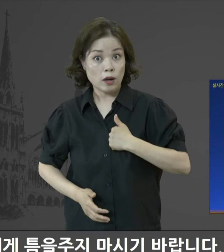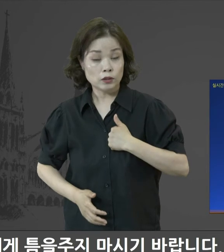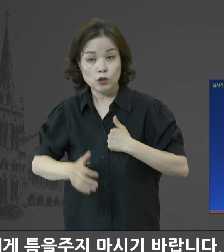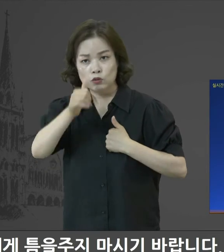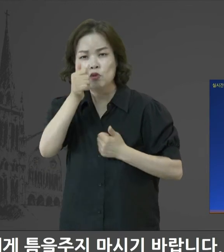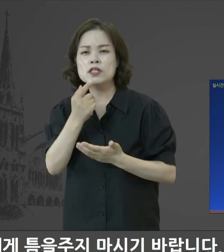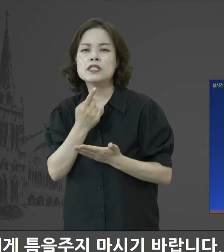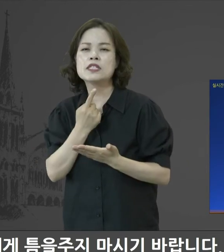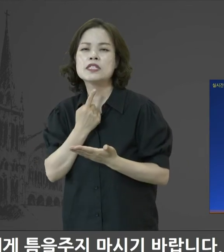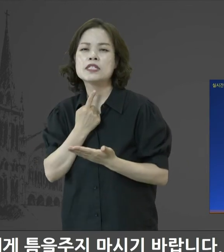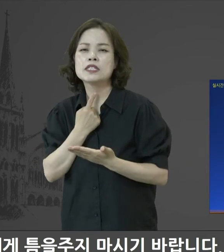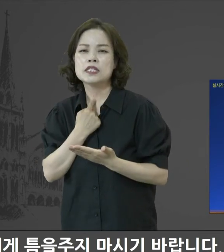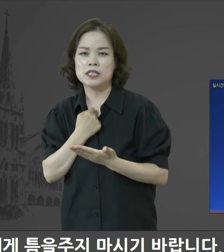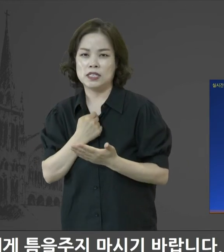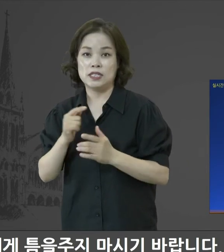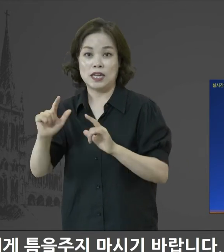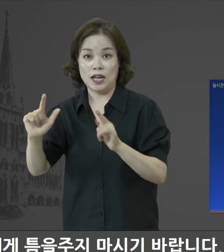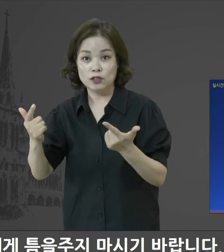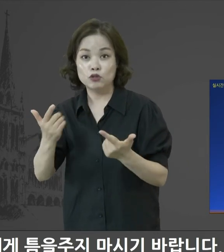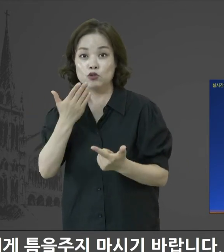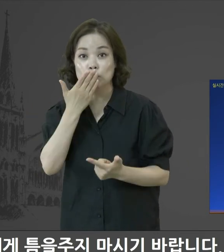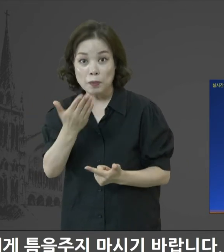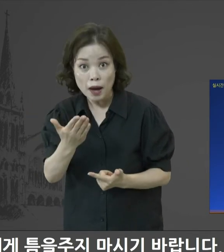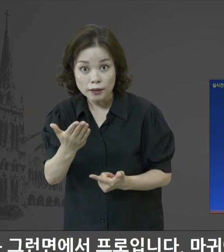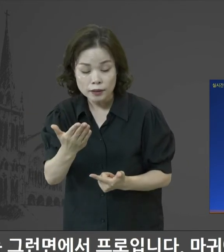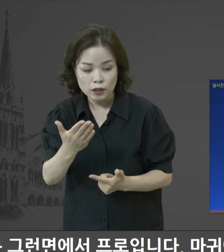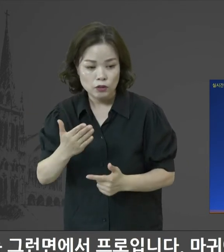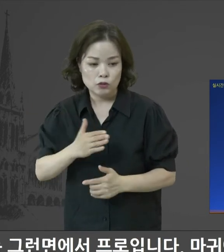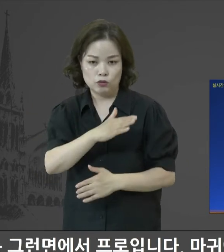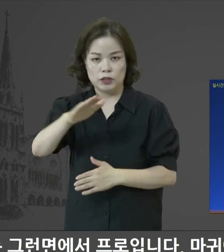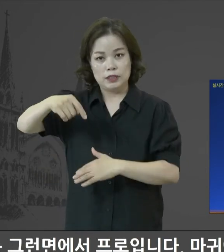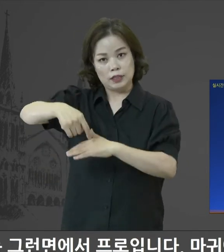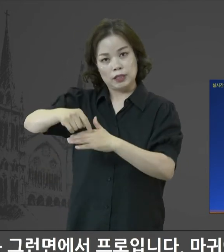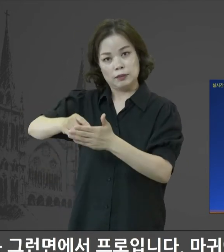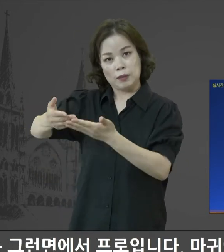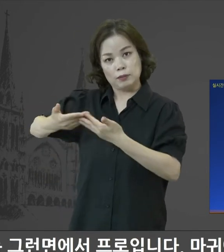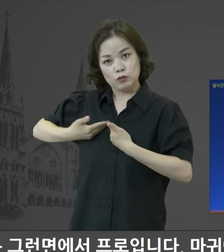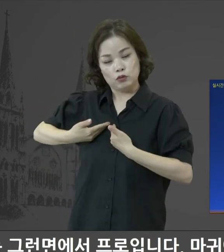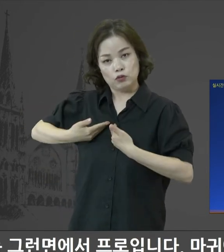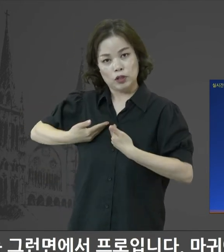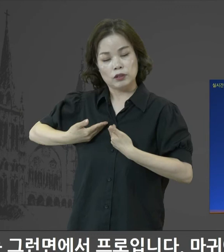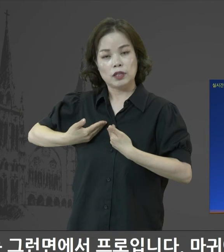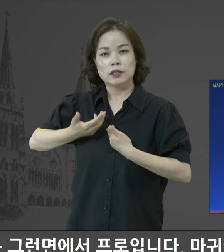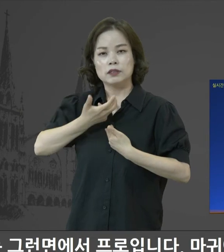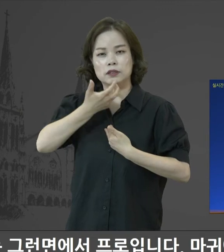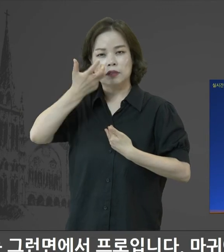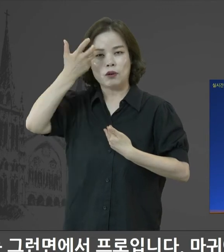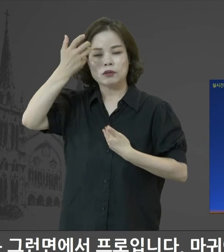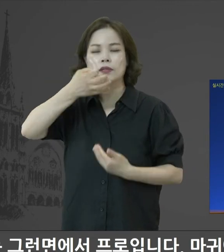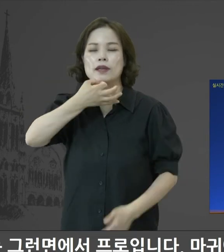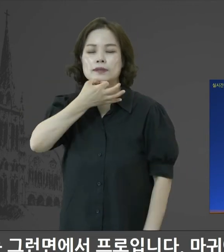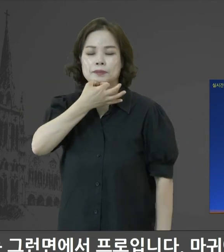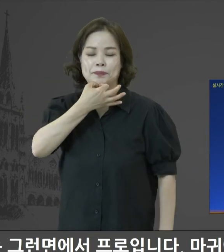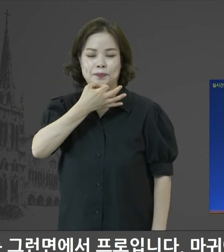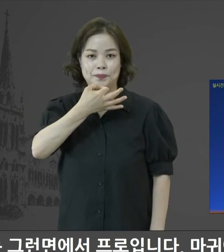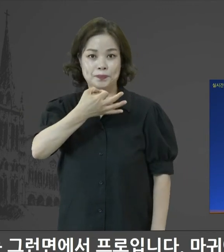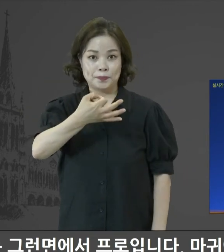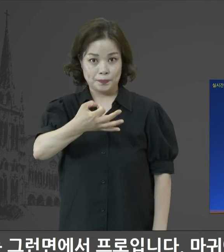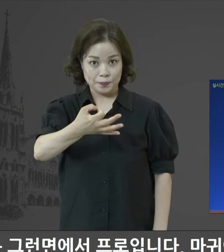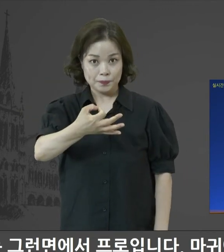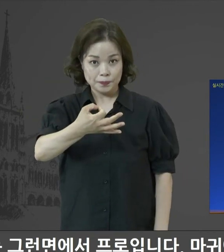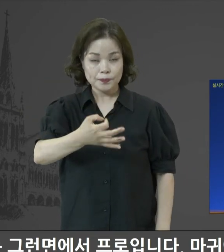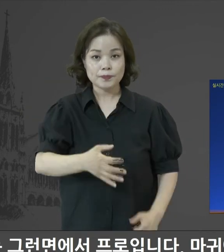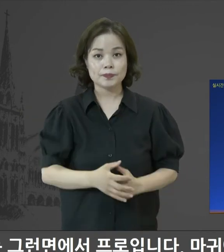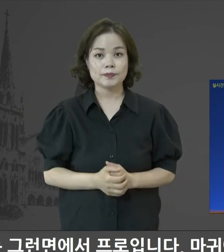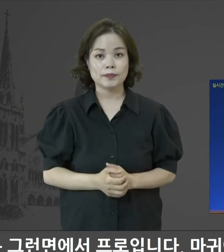죄를 짓지 않을 수 있는 우리 자신에게 주어주는 성령의 음성이라는